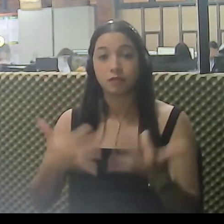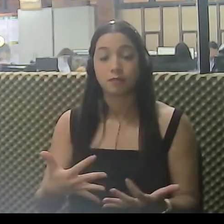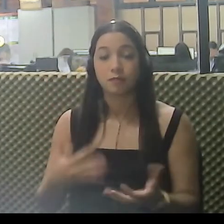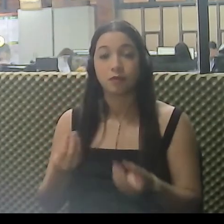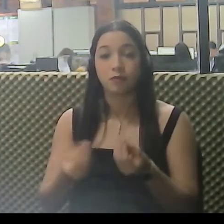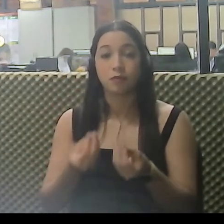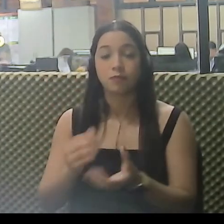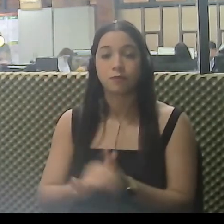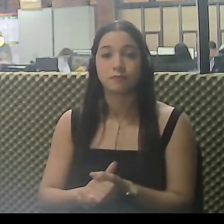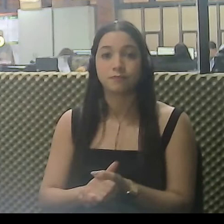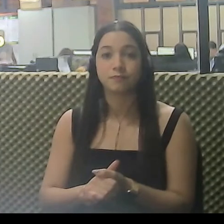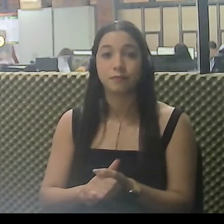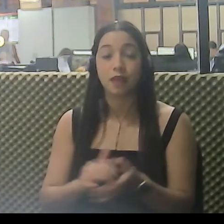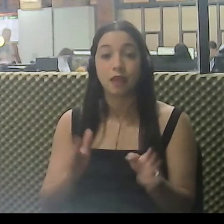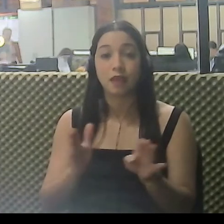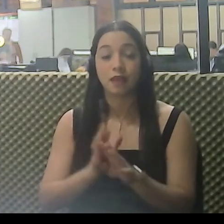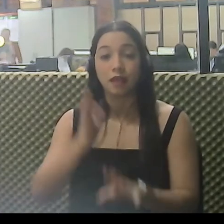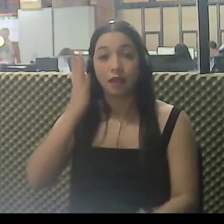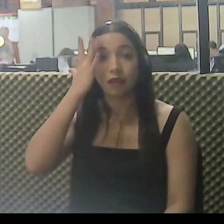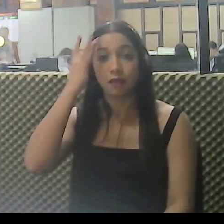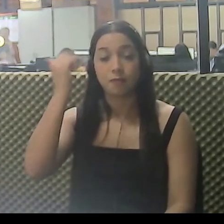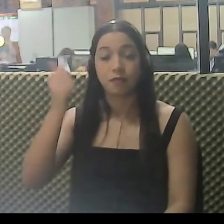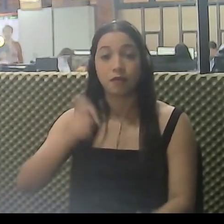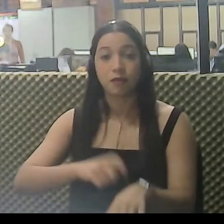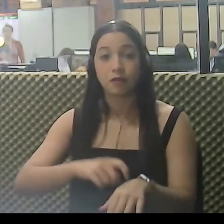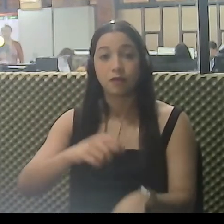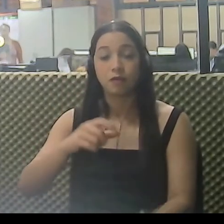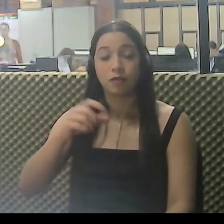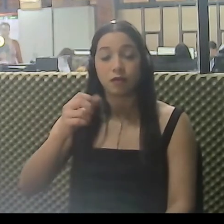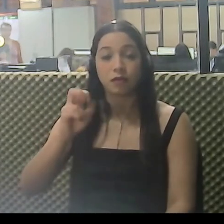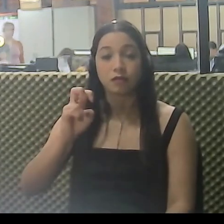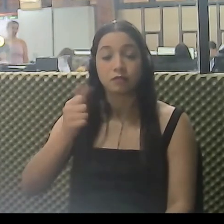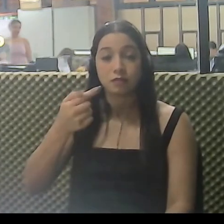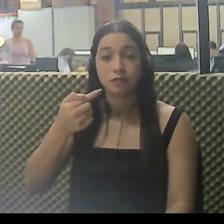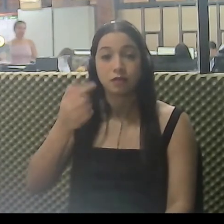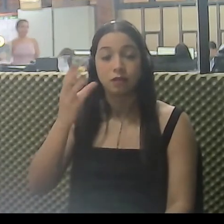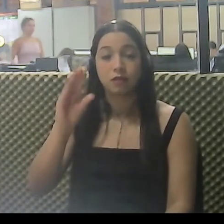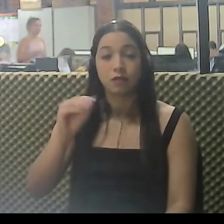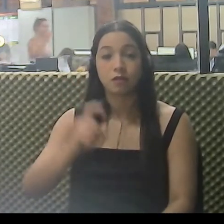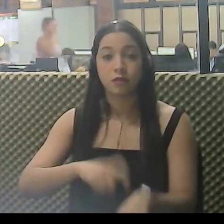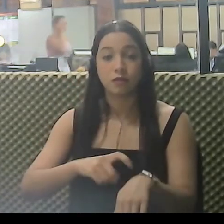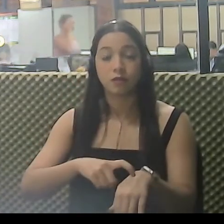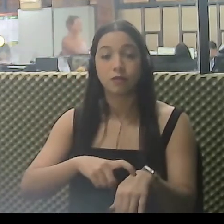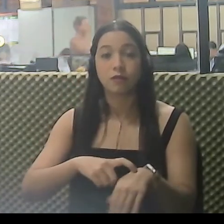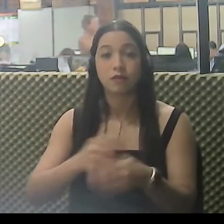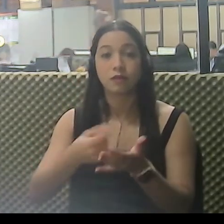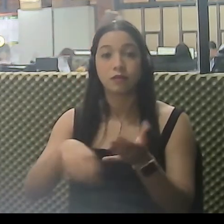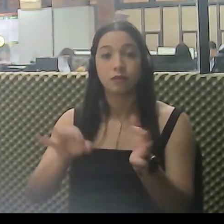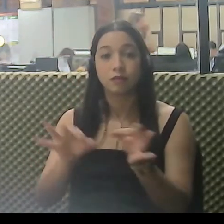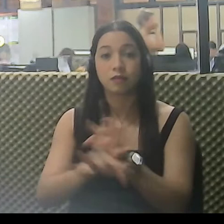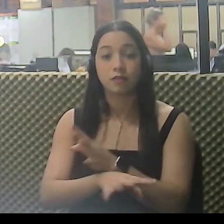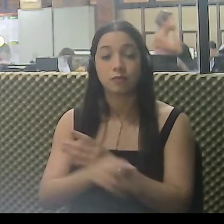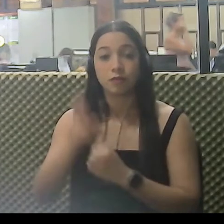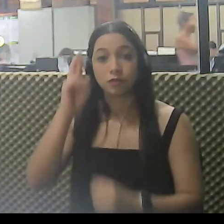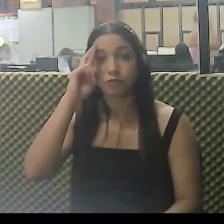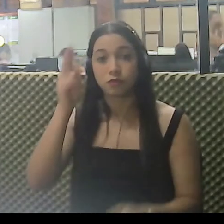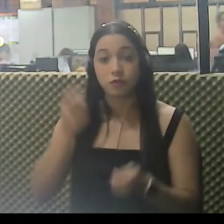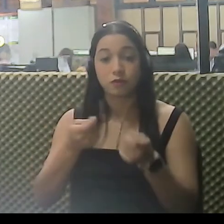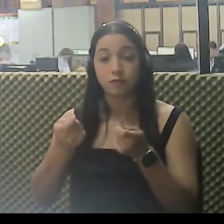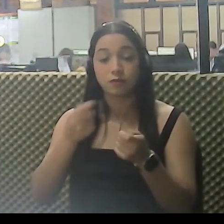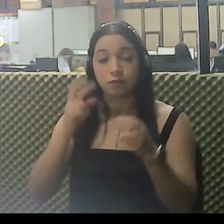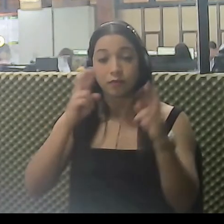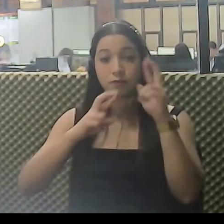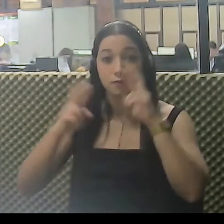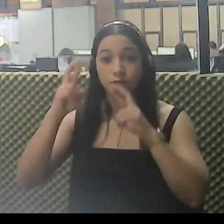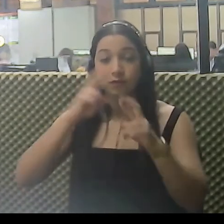processo. Até amanhã, no dia 5, às 17 horas, se encerram as inscrições que serão feitas aqui na Diretoria de Fiscalização.